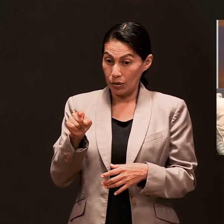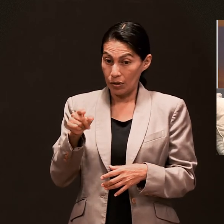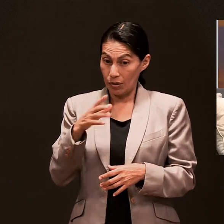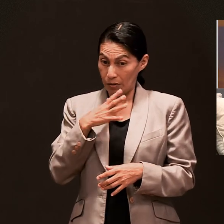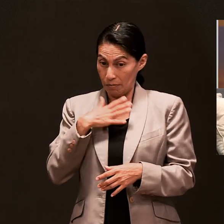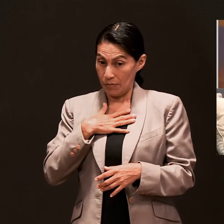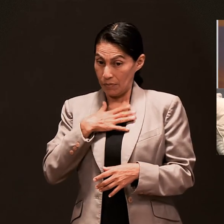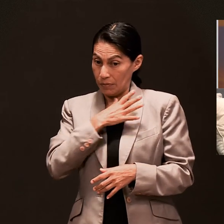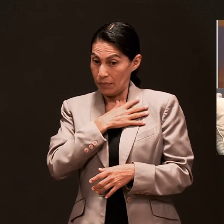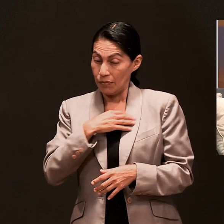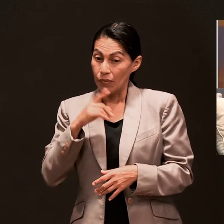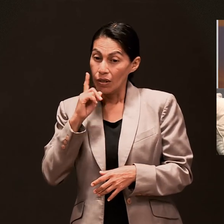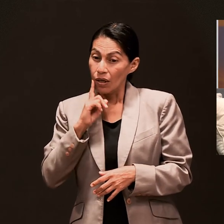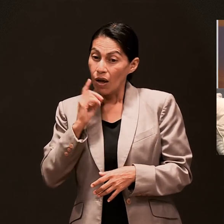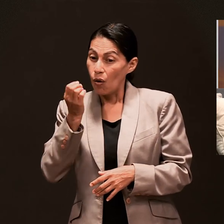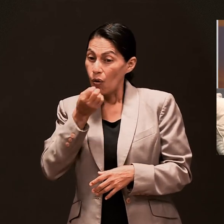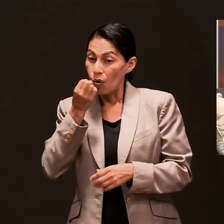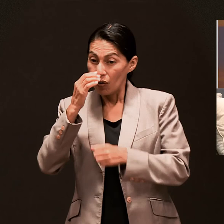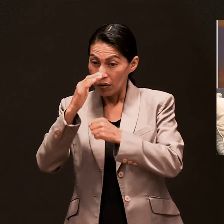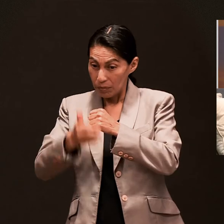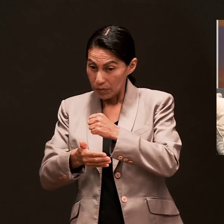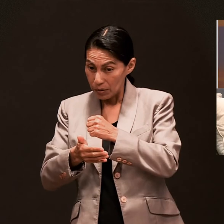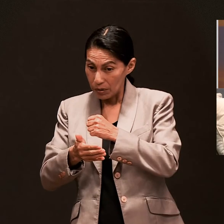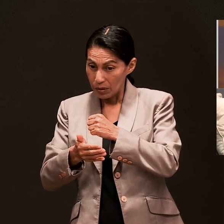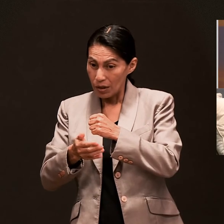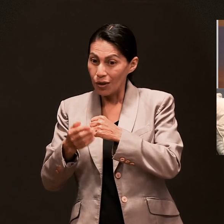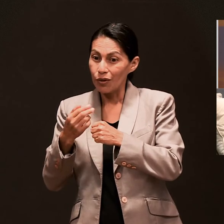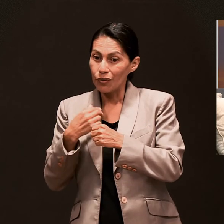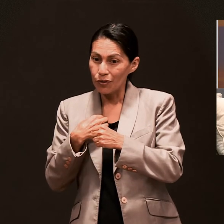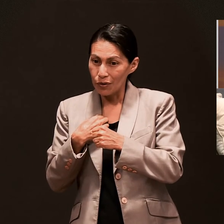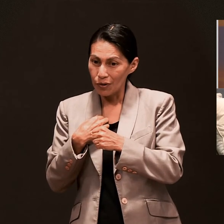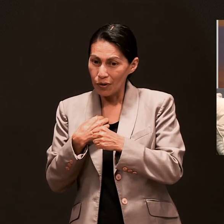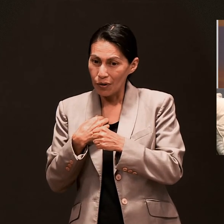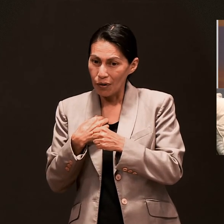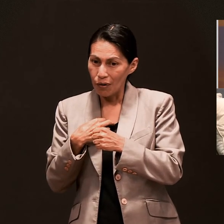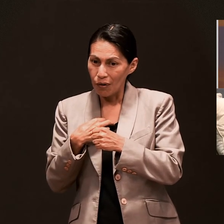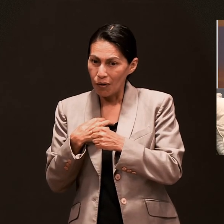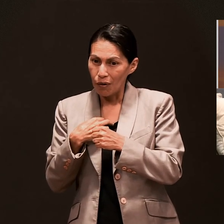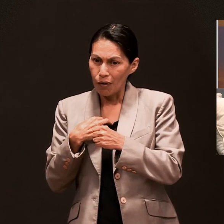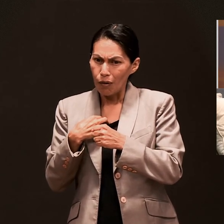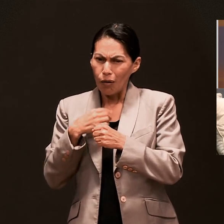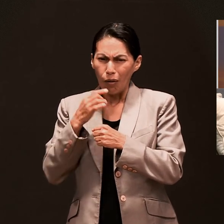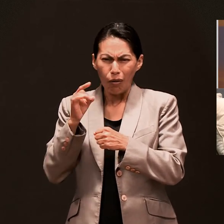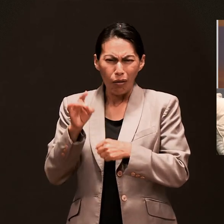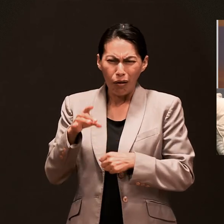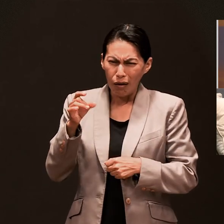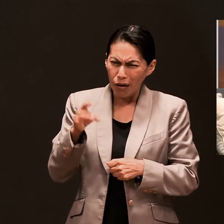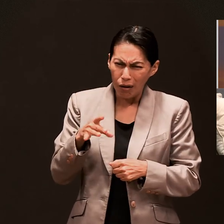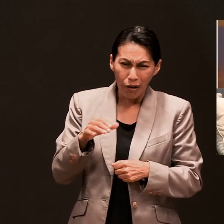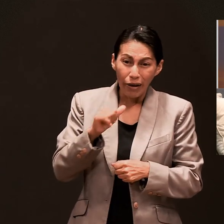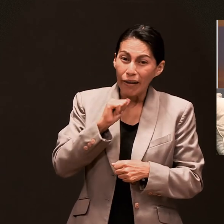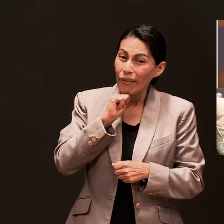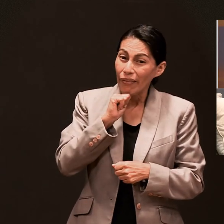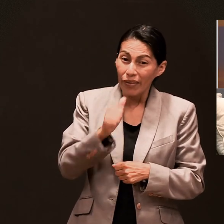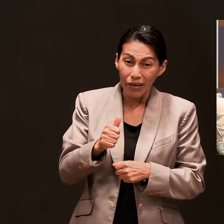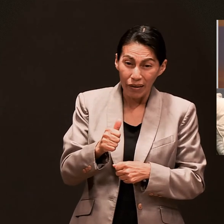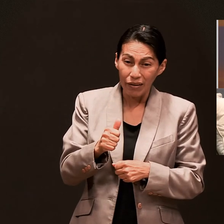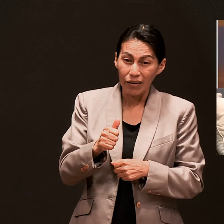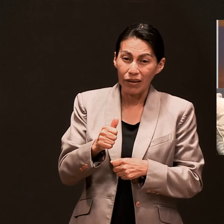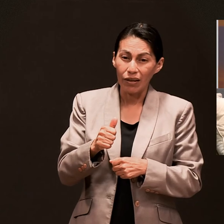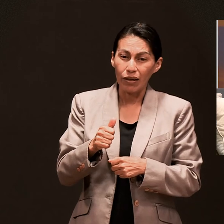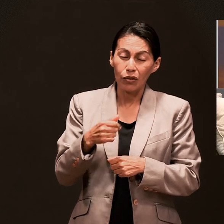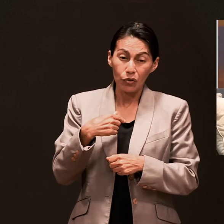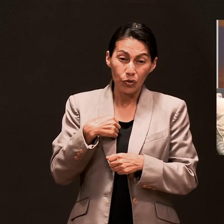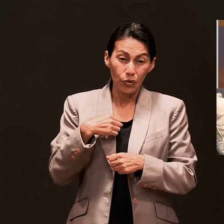en que ella terminó su oración pastor yo pude incorporarme bien sin ningún